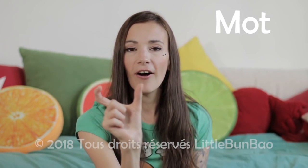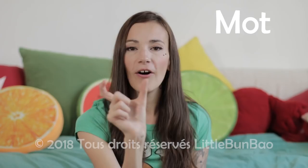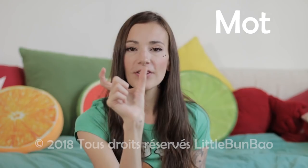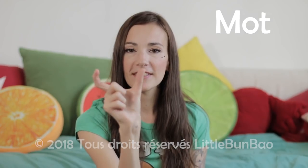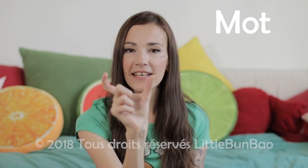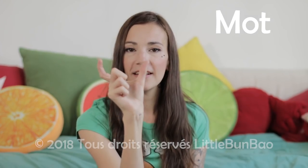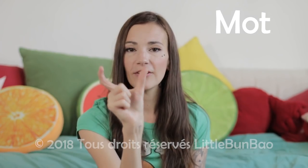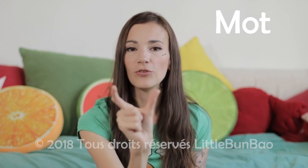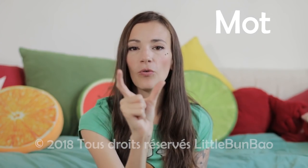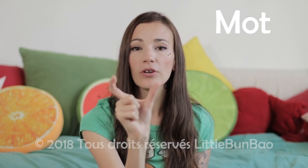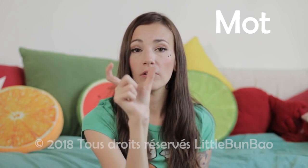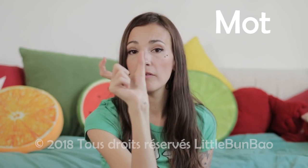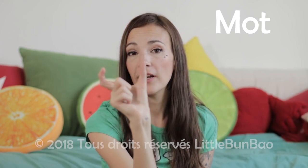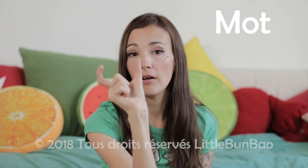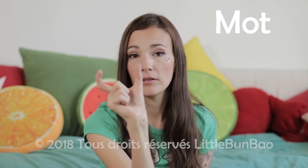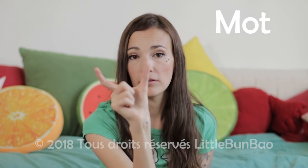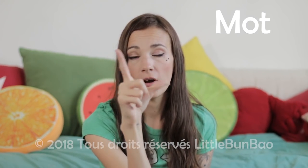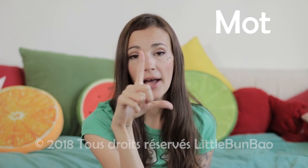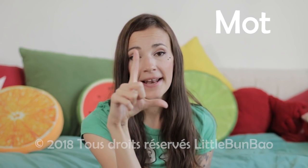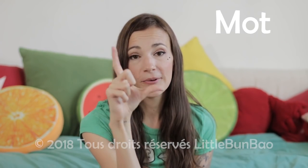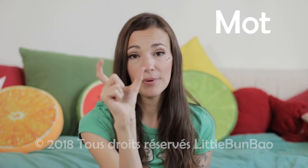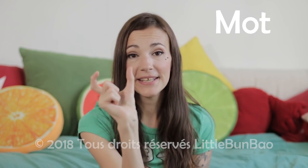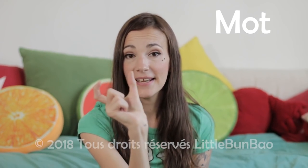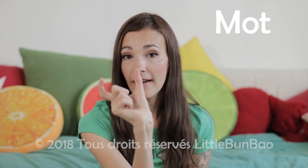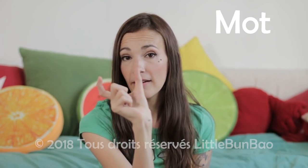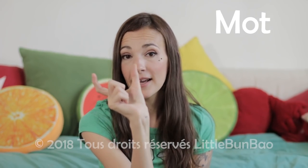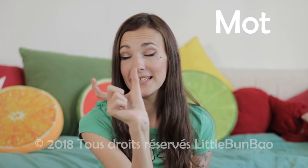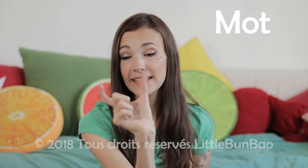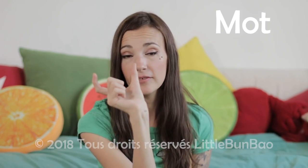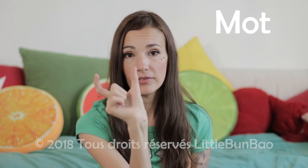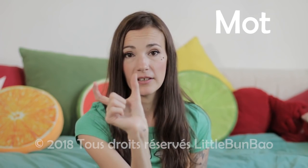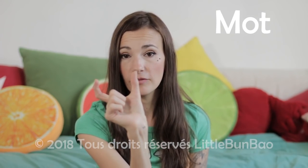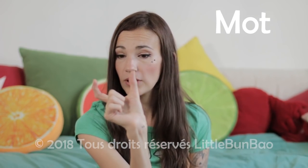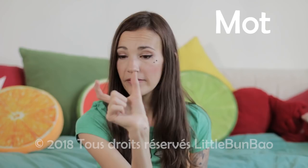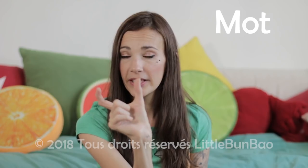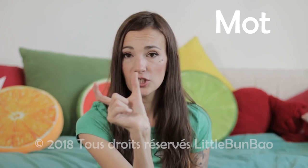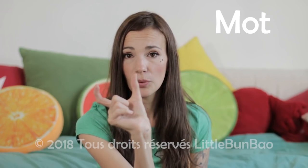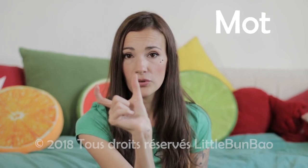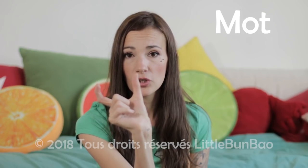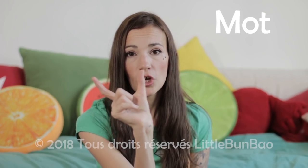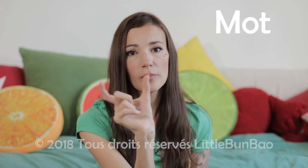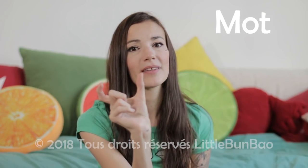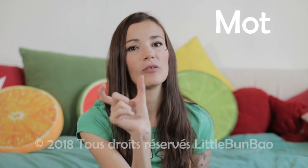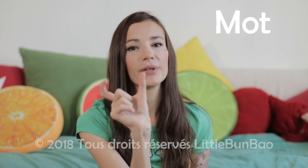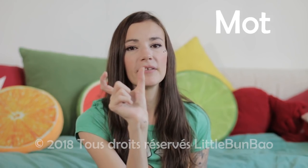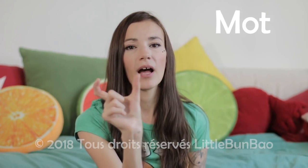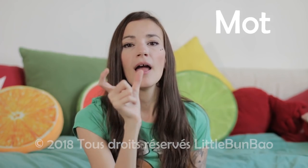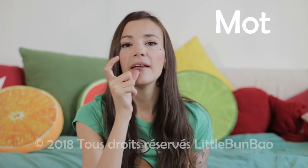voilà. C'est donc voilà, un L plié, incliné. Vous l'avez, je pense. C'est pas très compliqué, voilà. Et on le